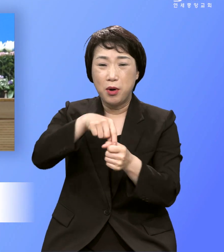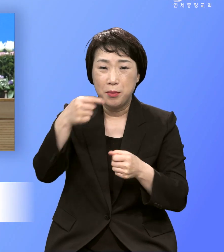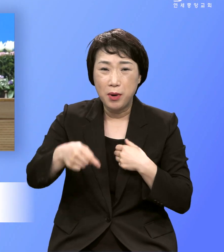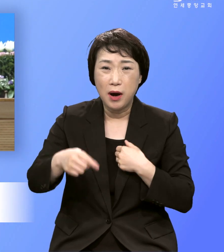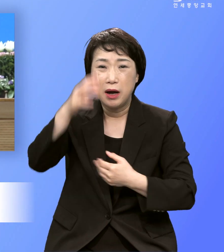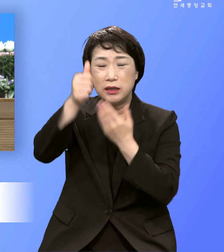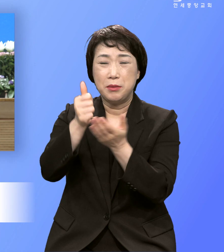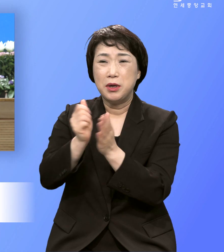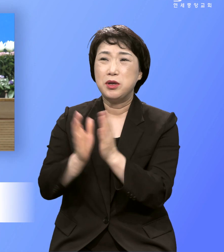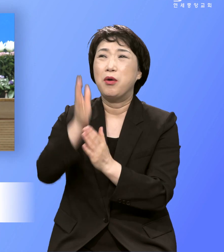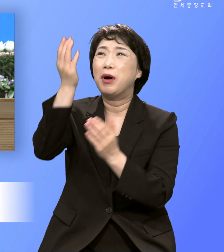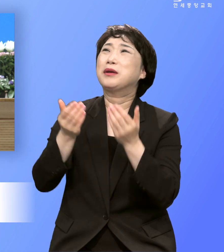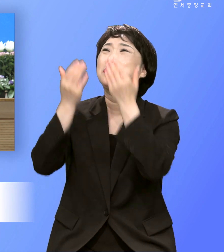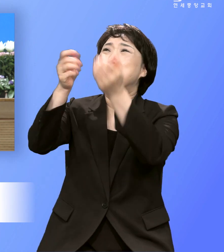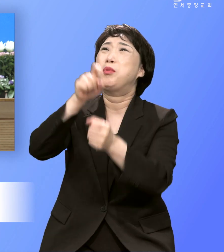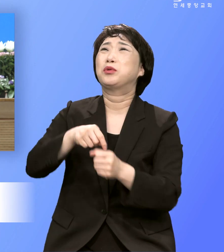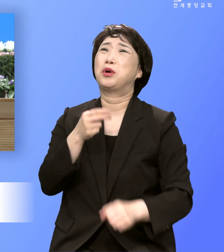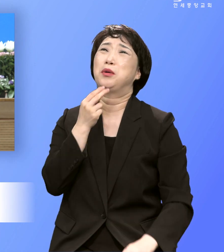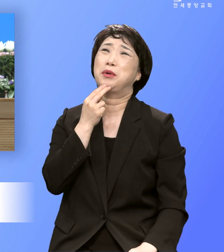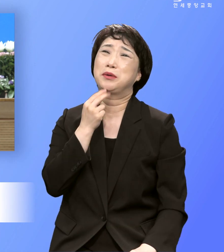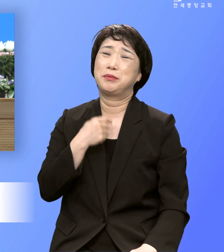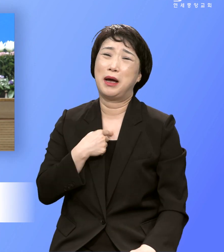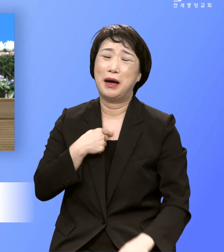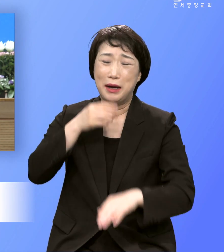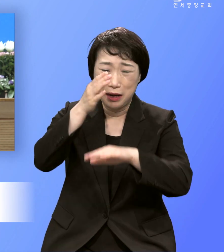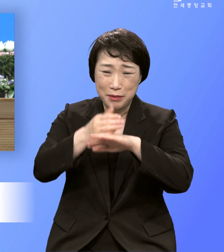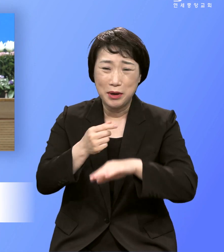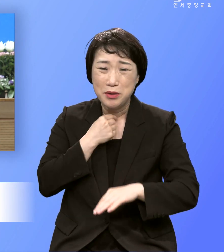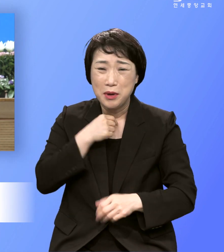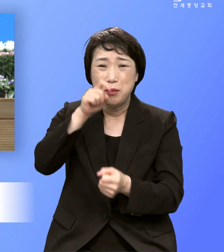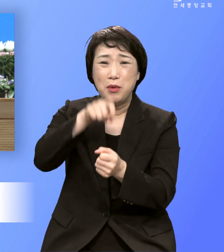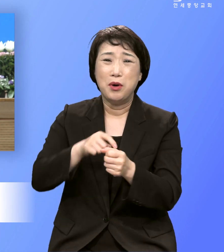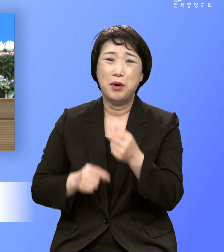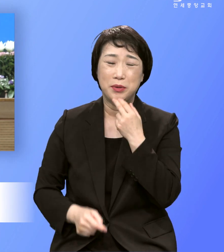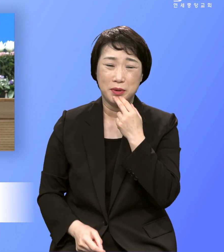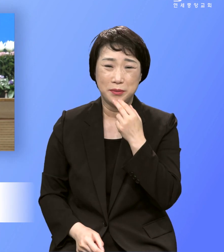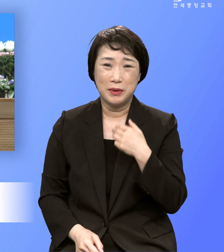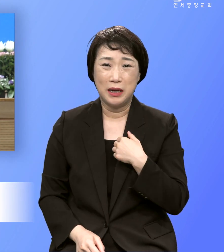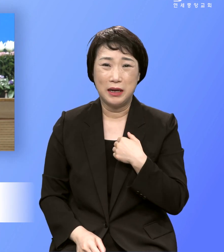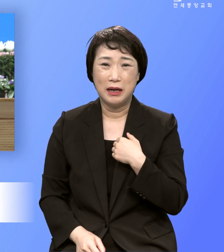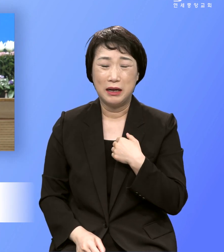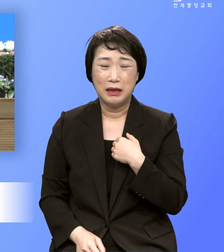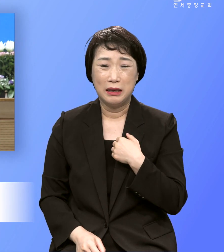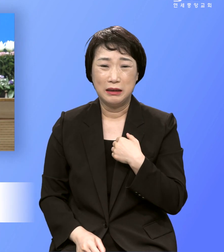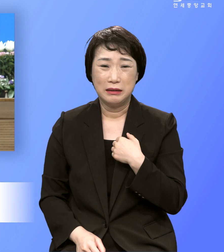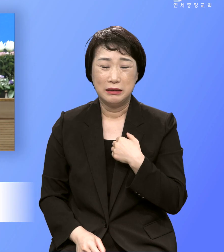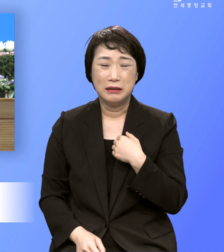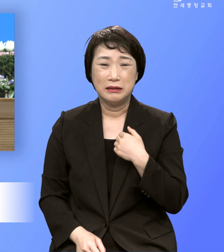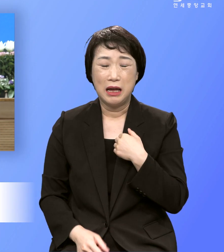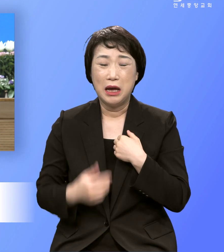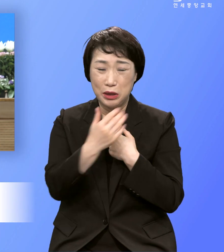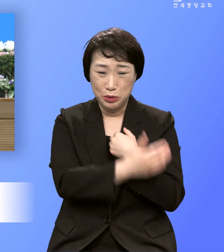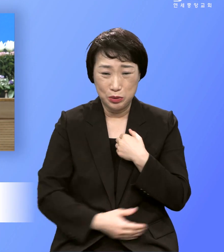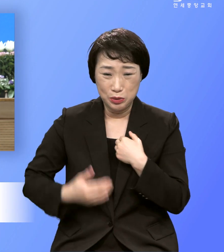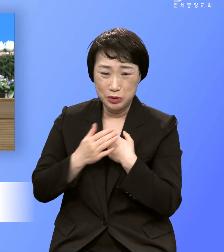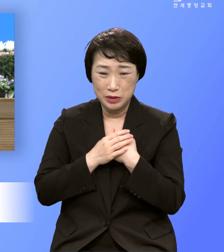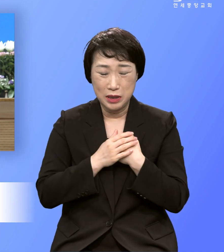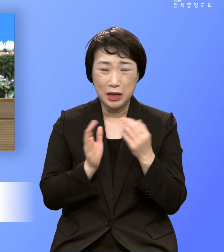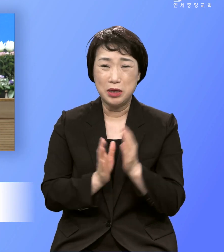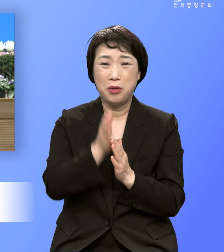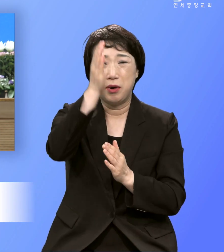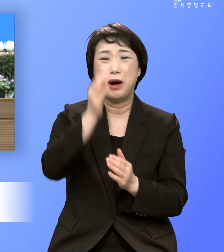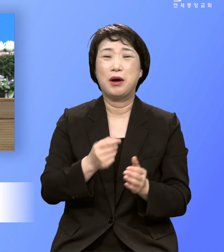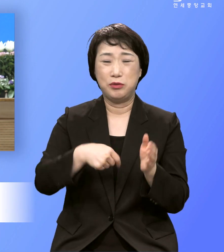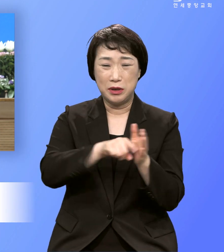하는 목적이 아닙니다. 감사하고자 하는 목적도 아닙니다. 내 육신의